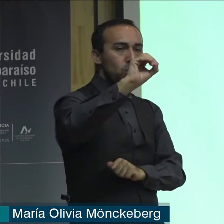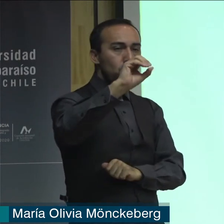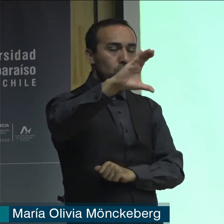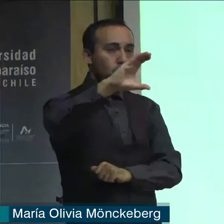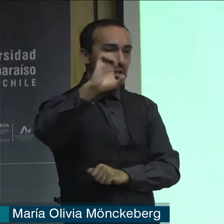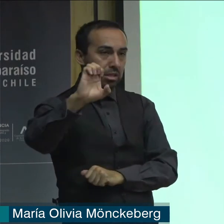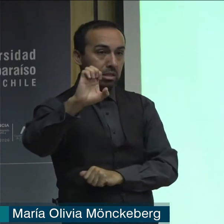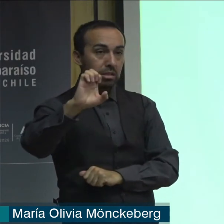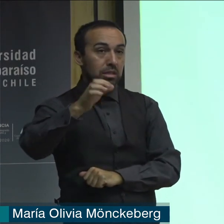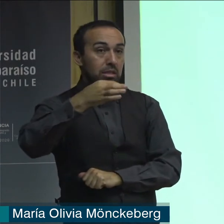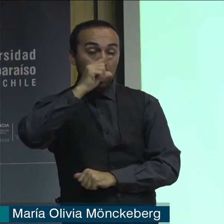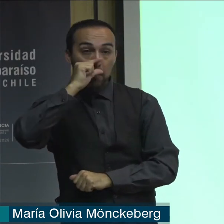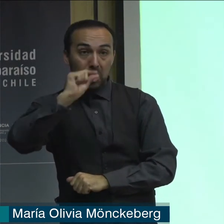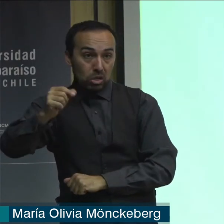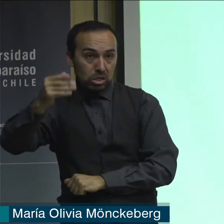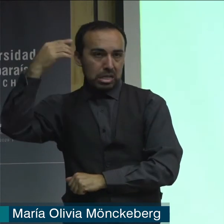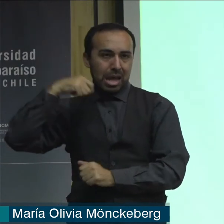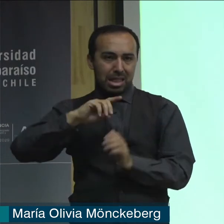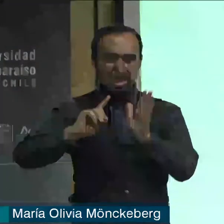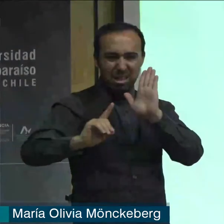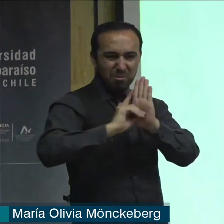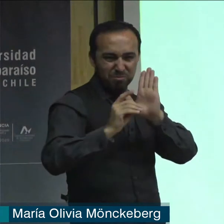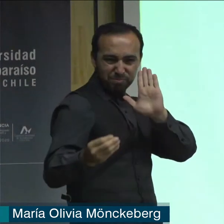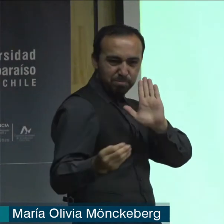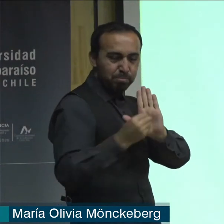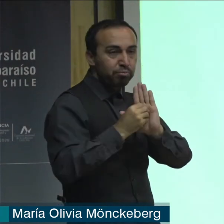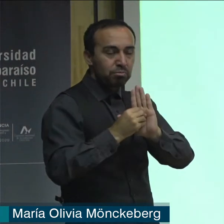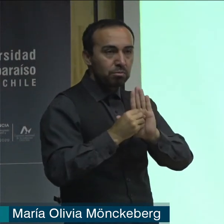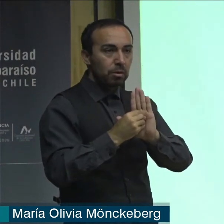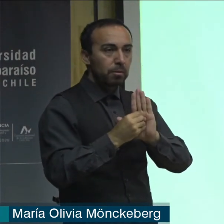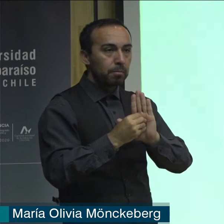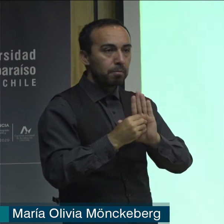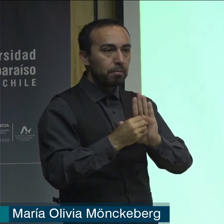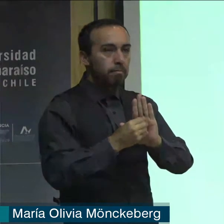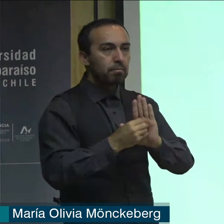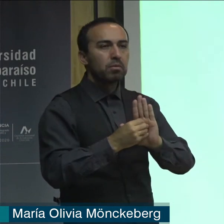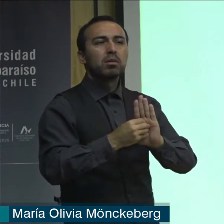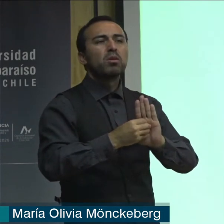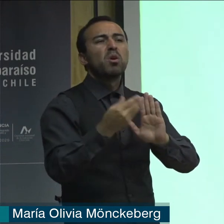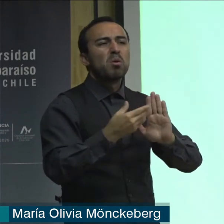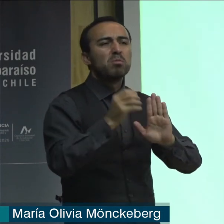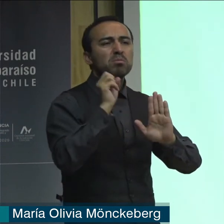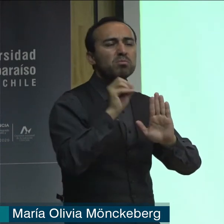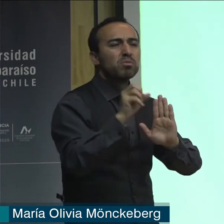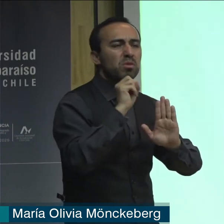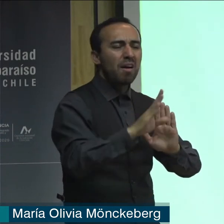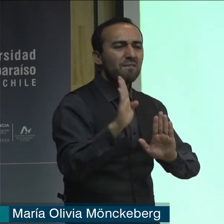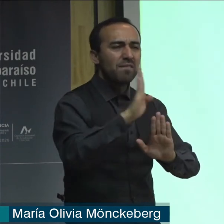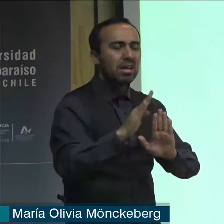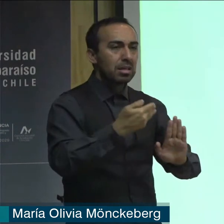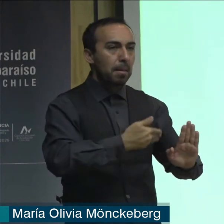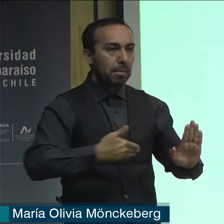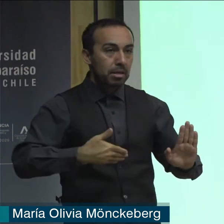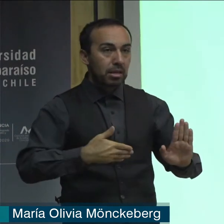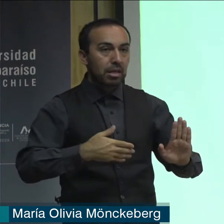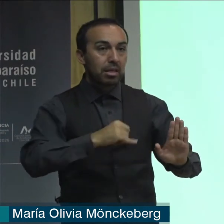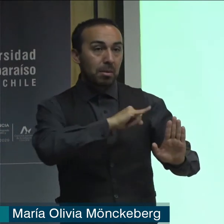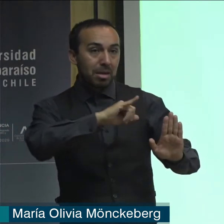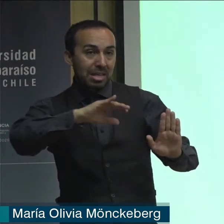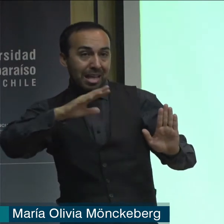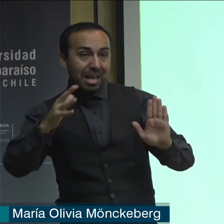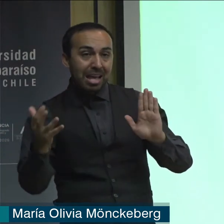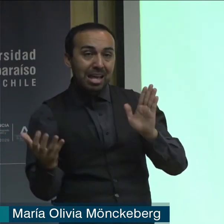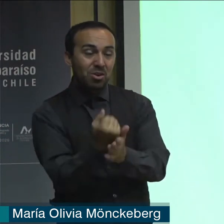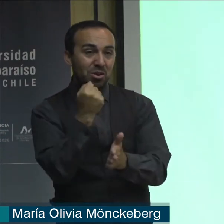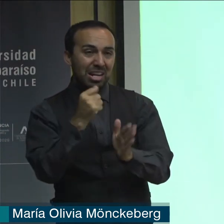pone todo lo que como como tenía que ser la educación básica y media se logra finalmente esa